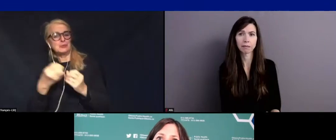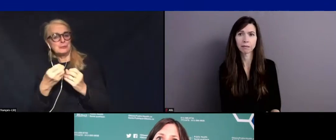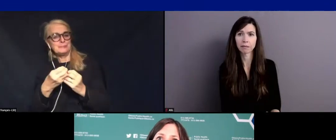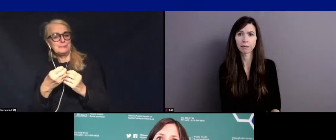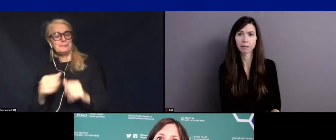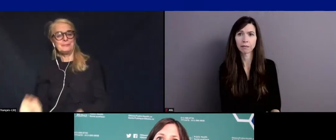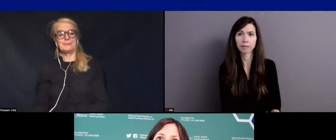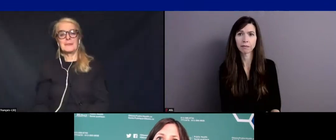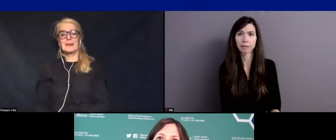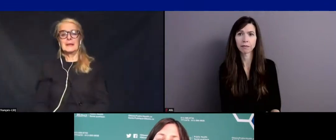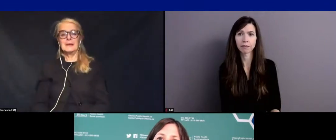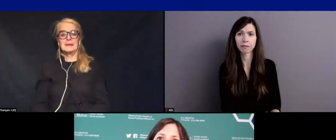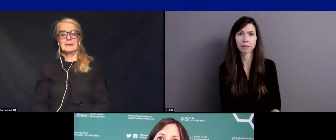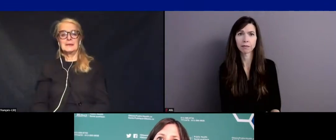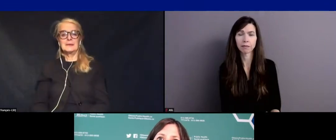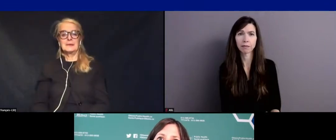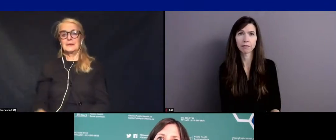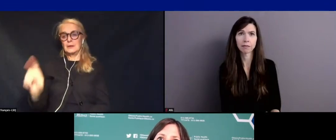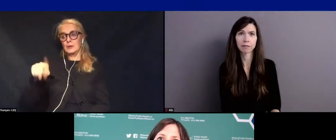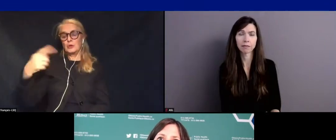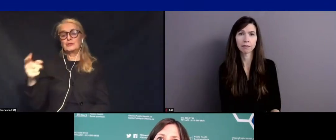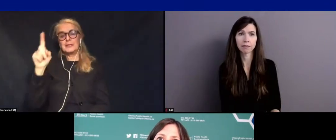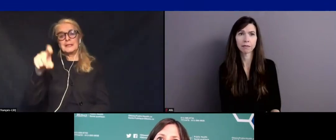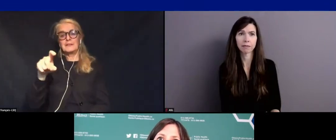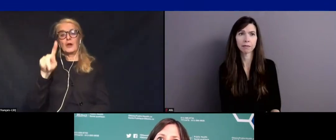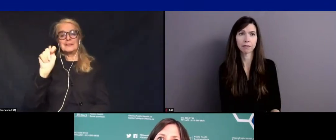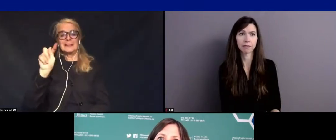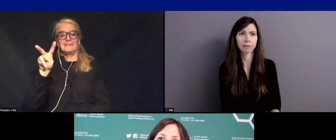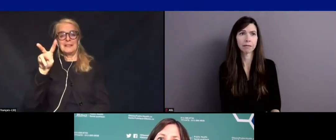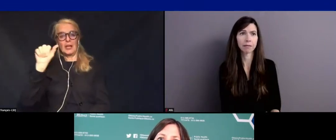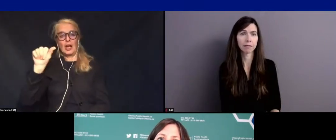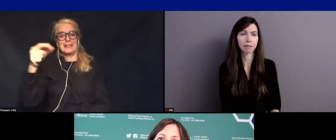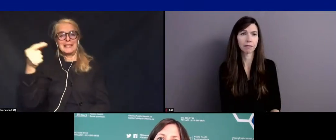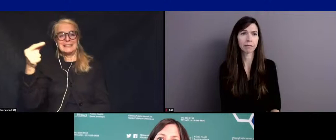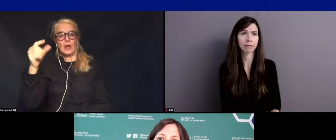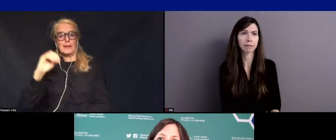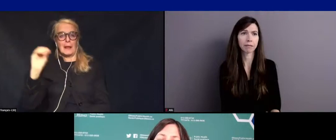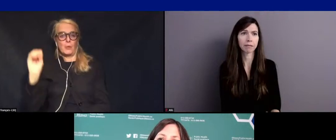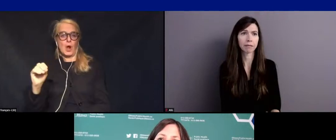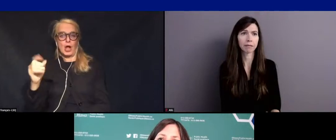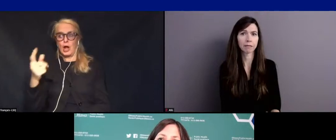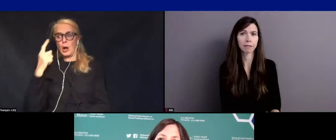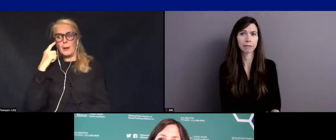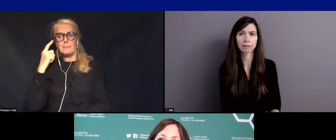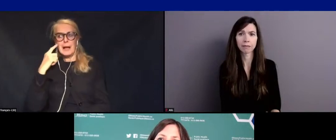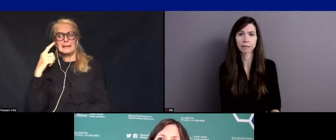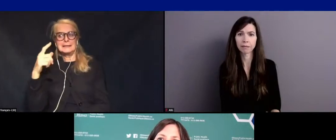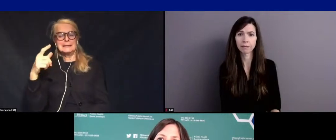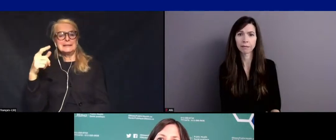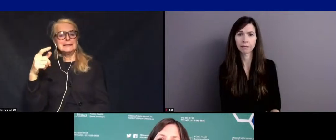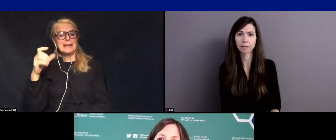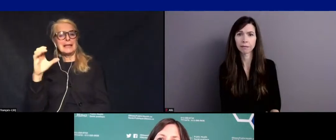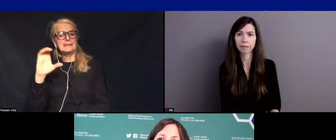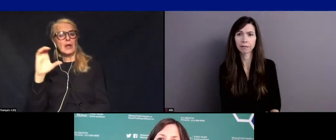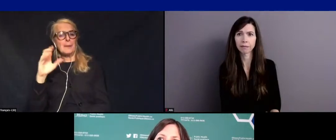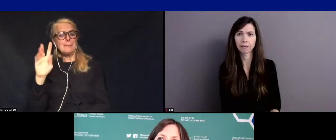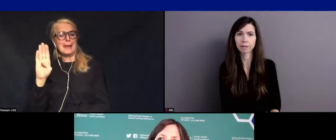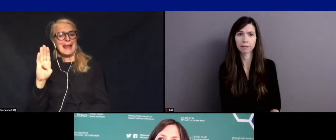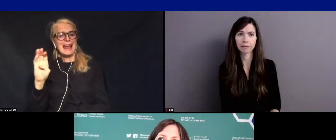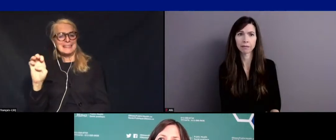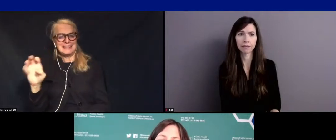Merci. Et notre prochaine question sera de TVA Gatineau Ottawa. Je crois qu'on a Kenza Belhadi, si vous voulez passer à la